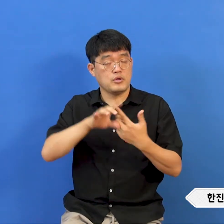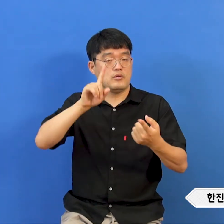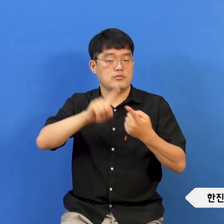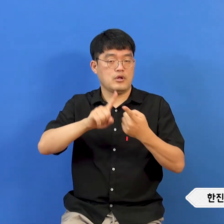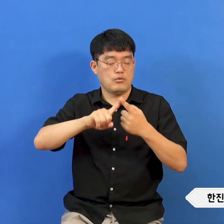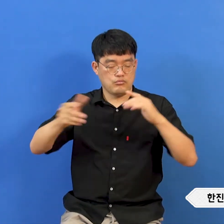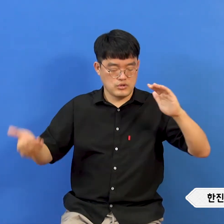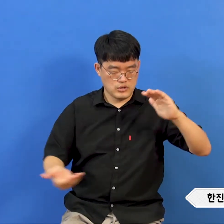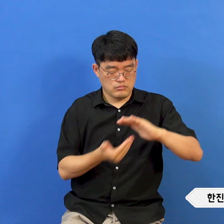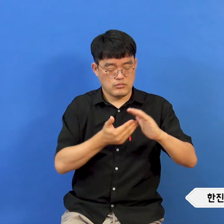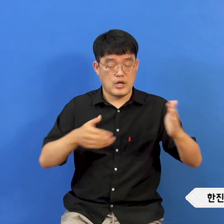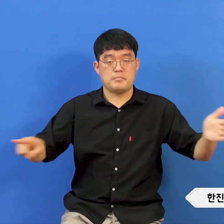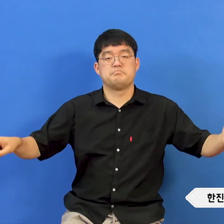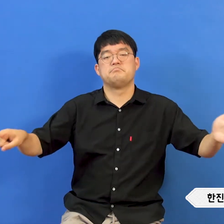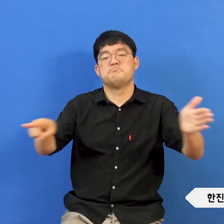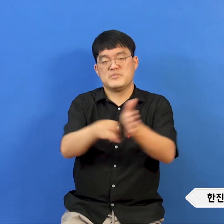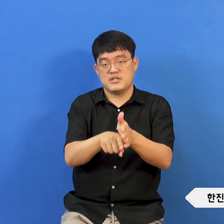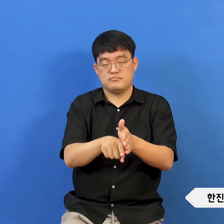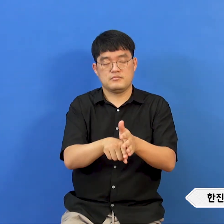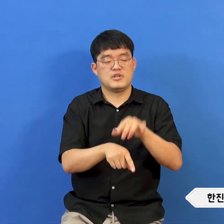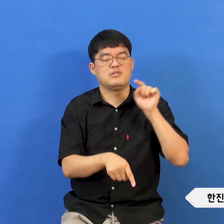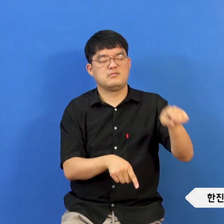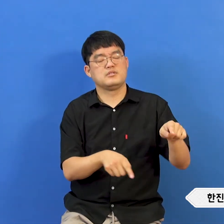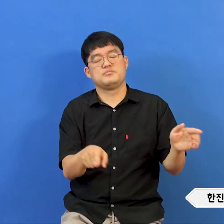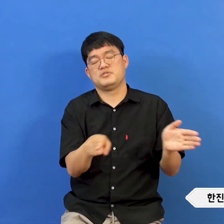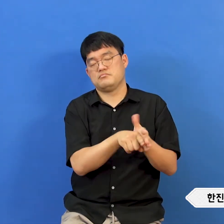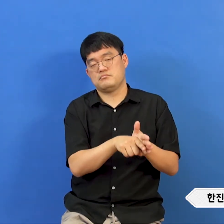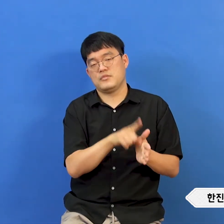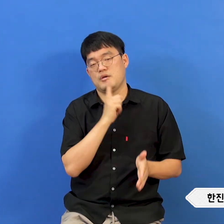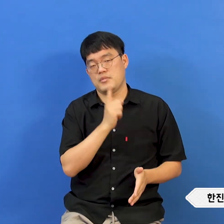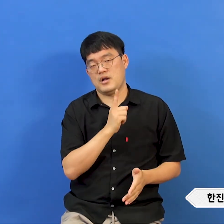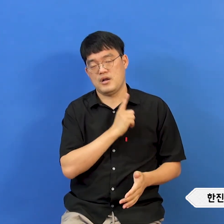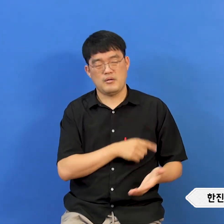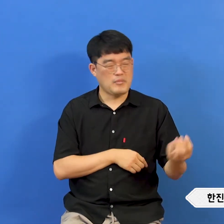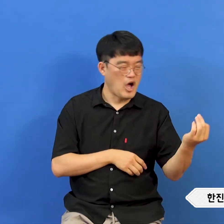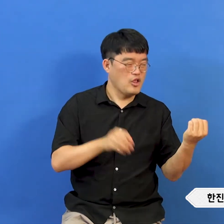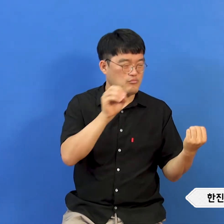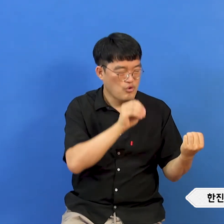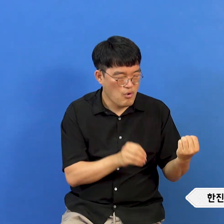것을 믿은 것입니다. 그것이 믿음이라는 것입니다.